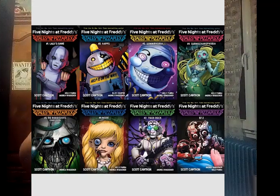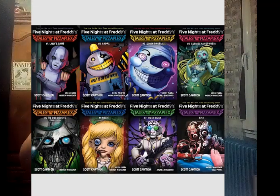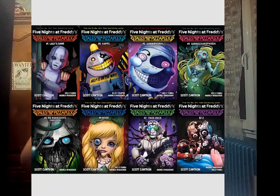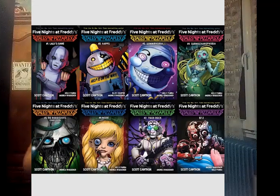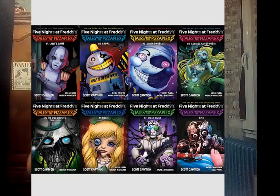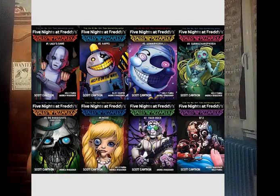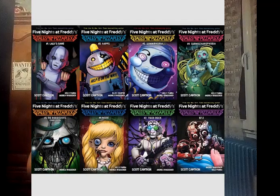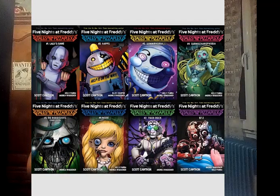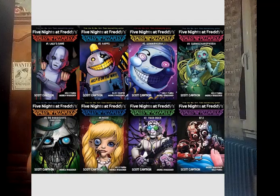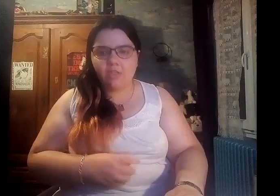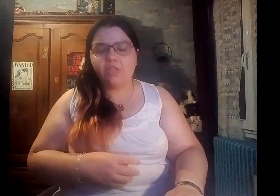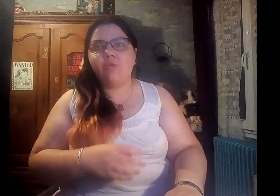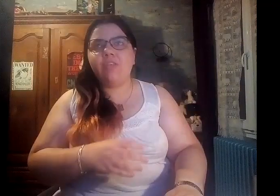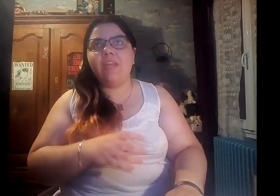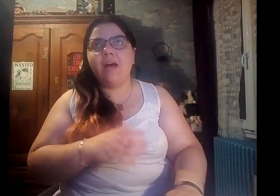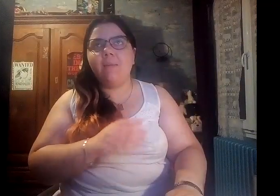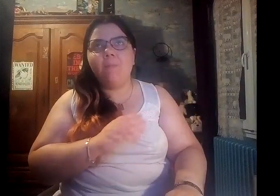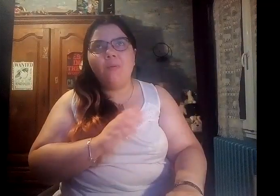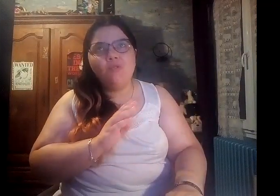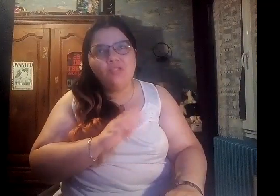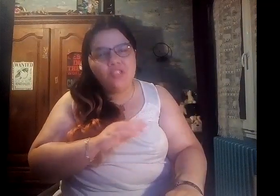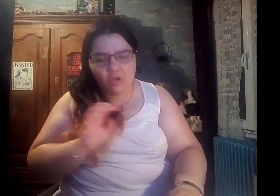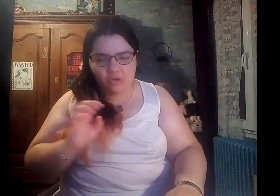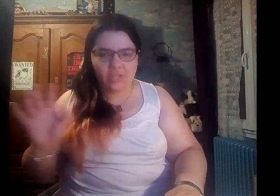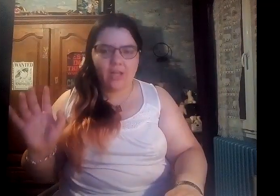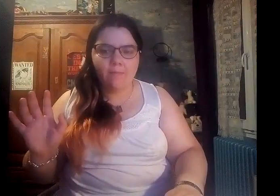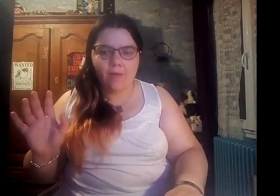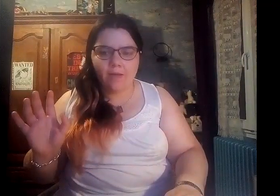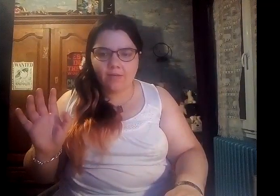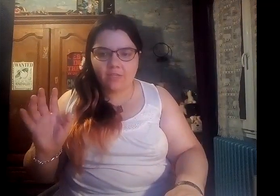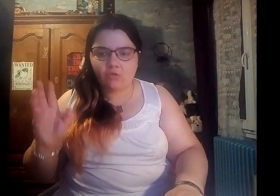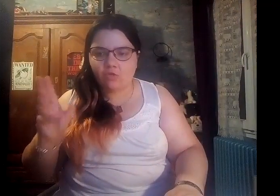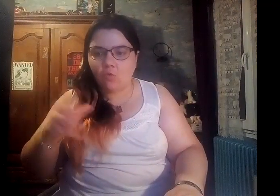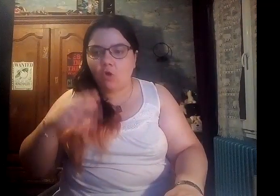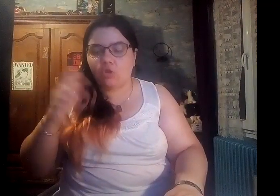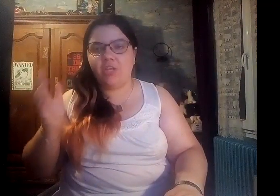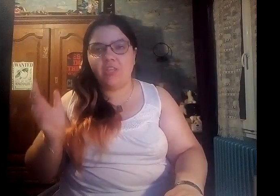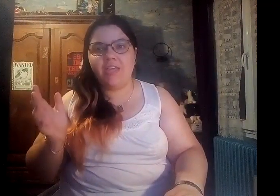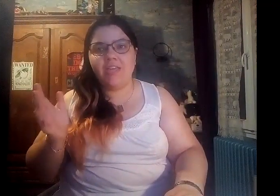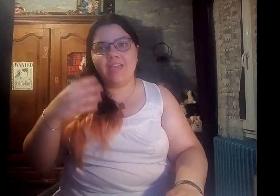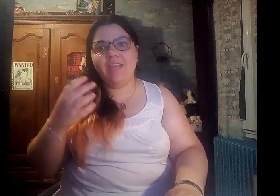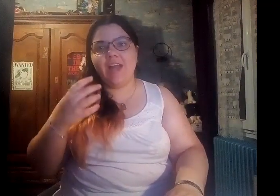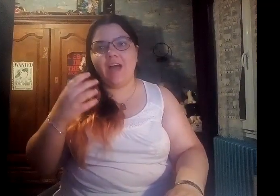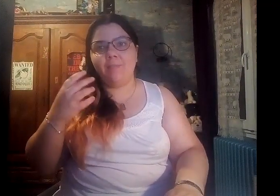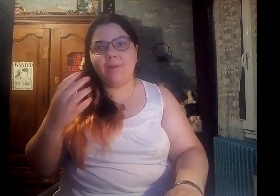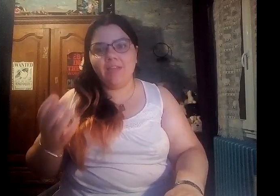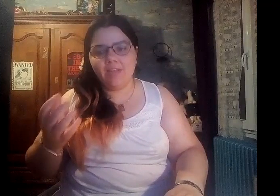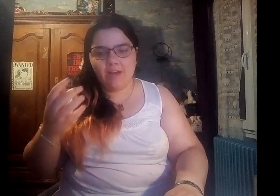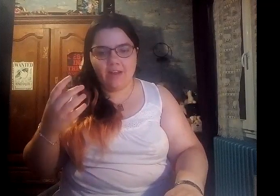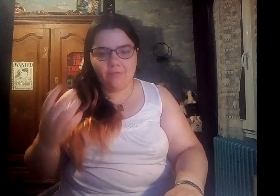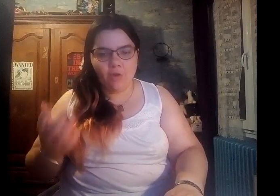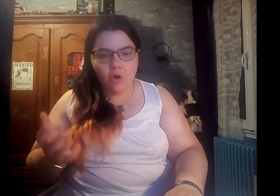pizza plex tu as plusieurs drames qui se sont enchaînés il a appris la violence